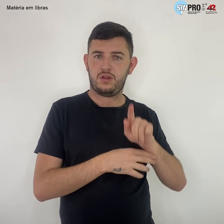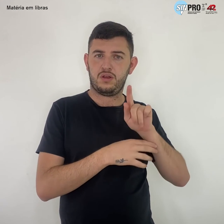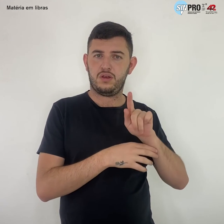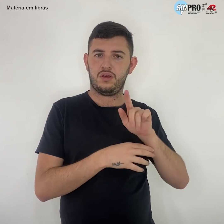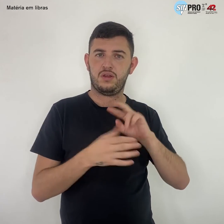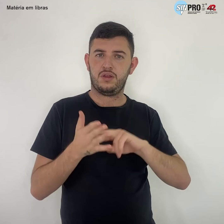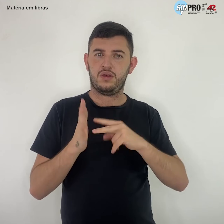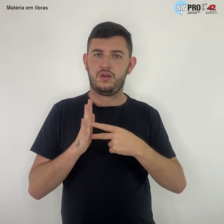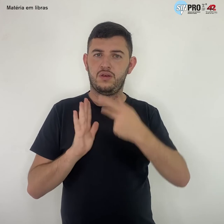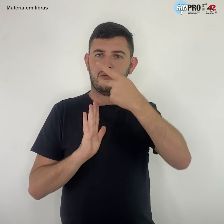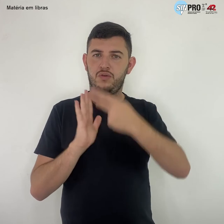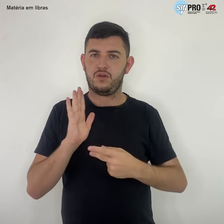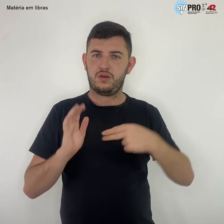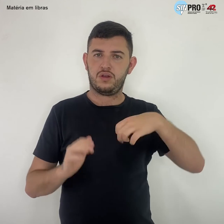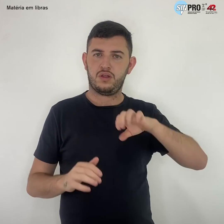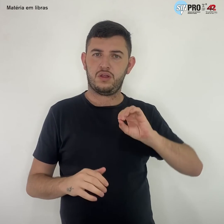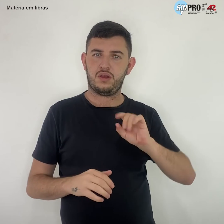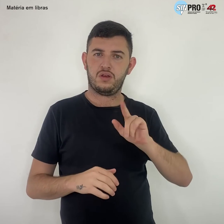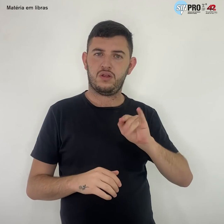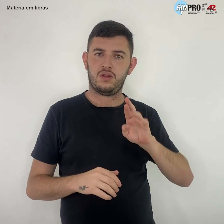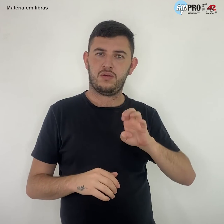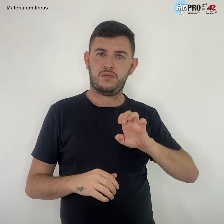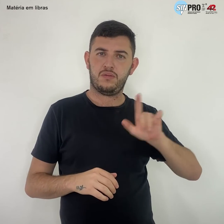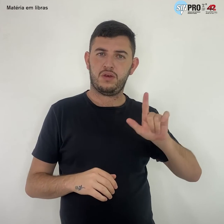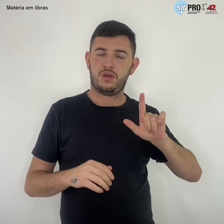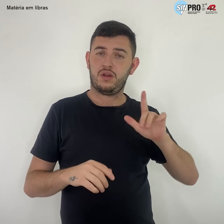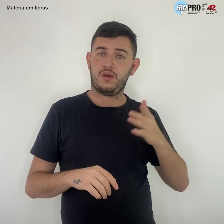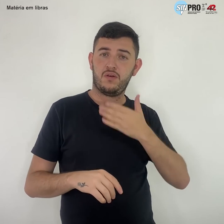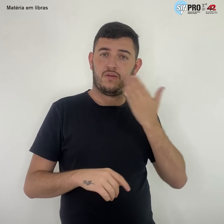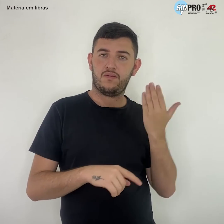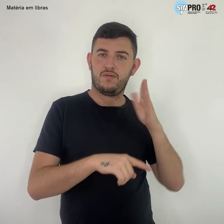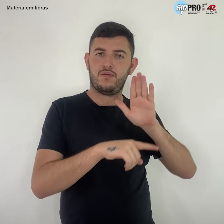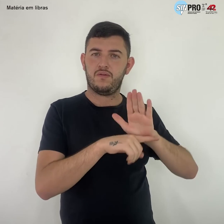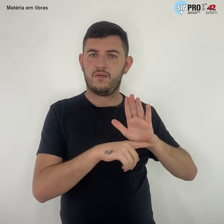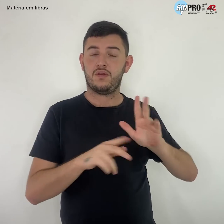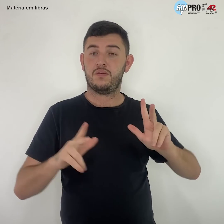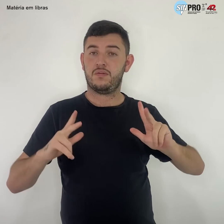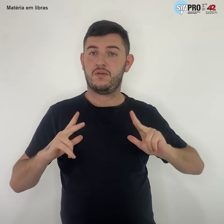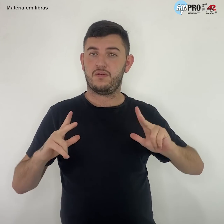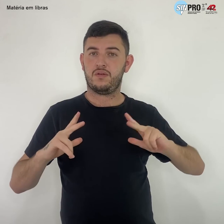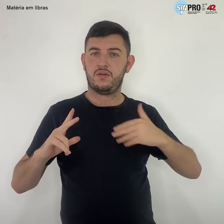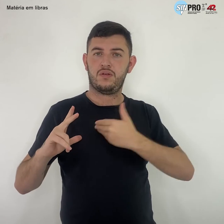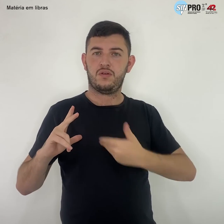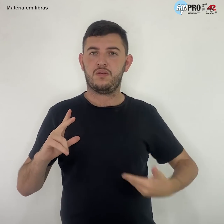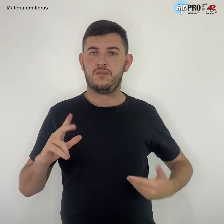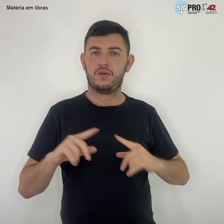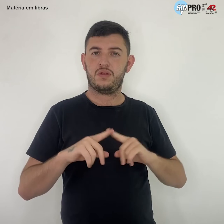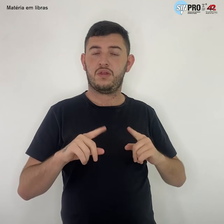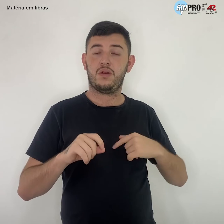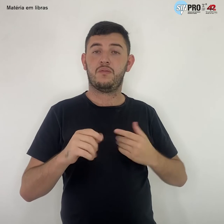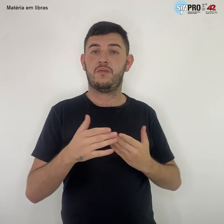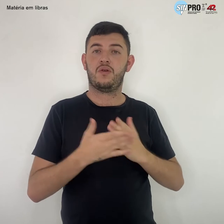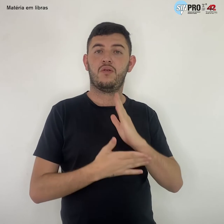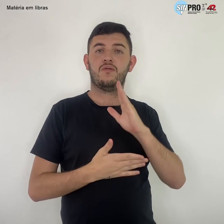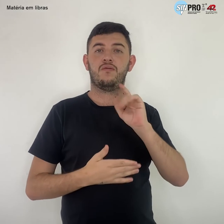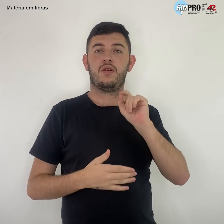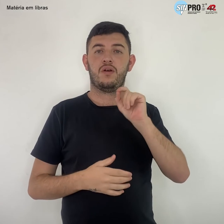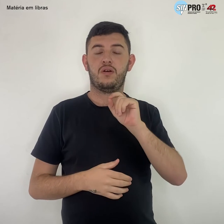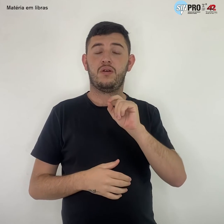pela privatização da educação pública. Aprovar o homeschooling como solução para os problemas que